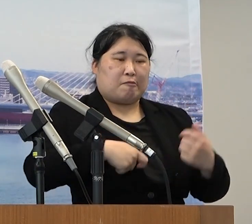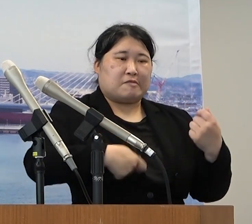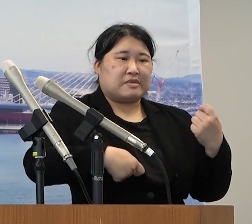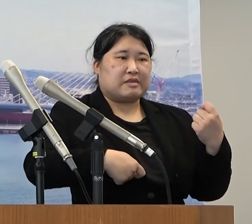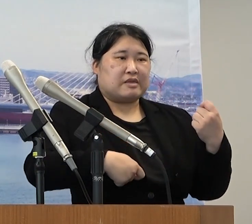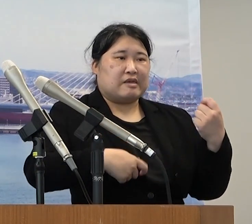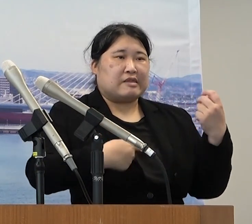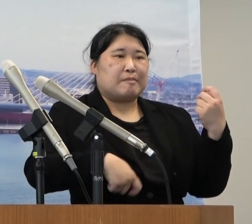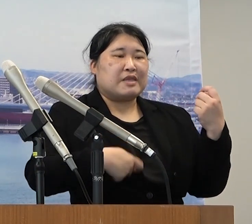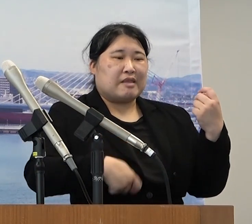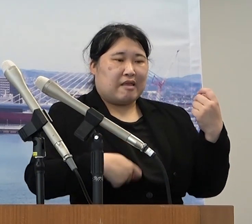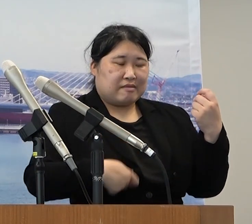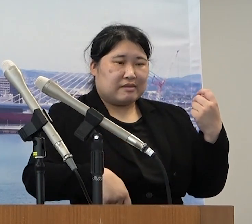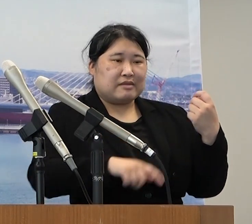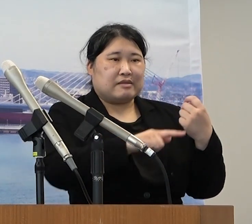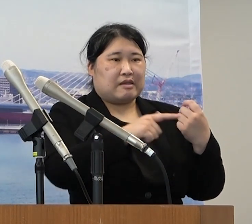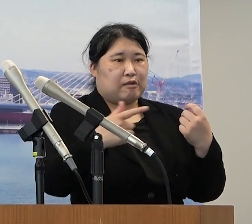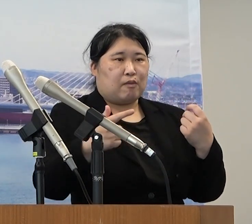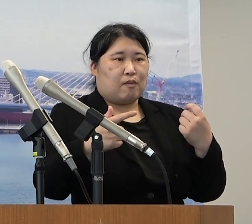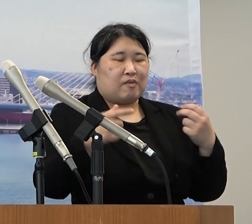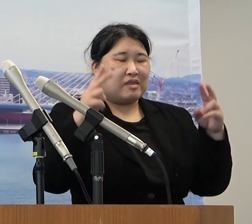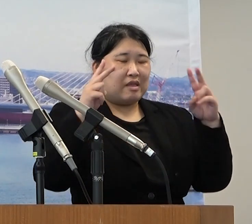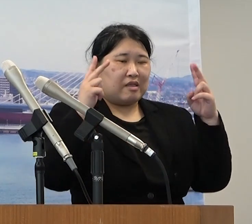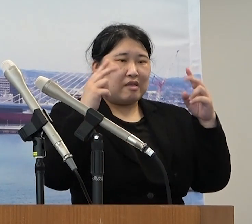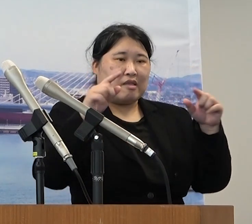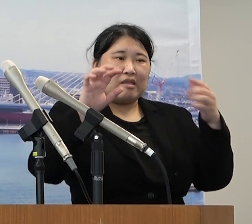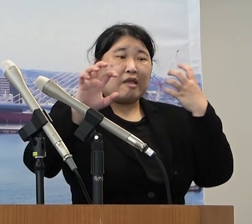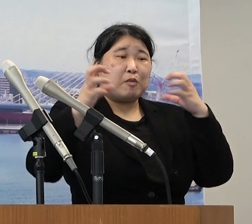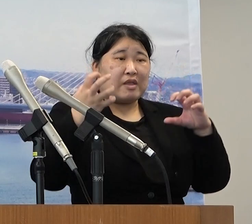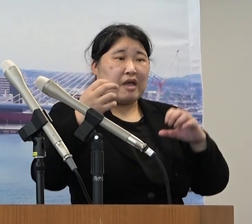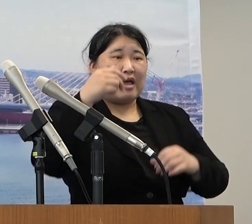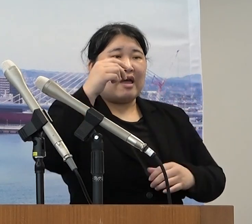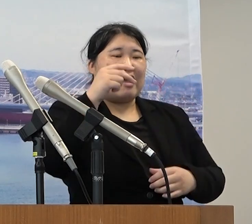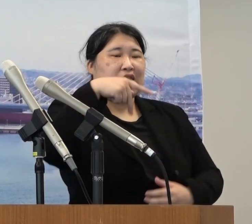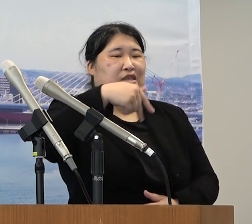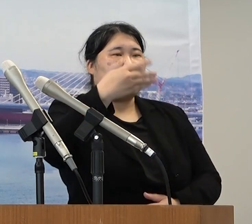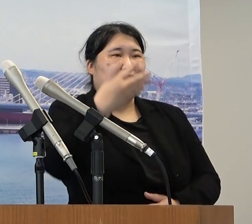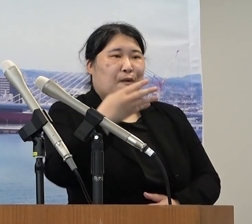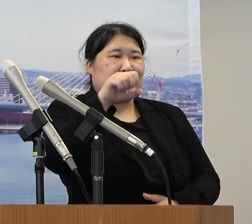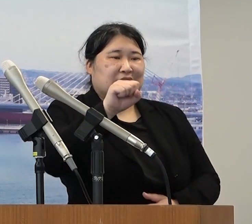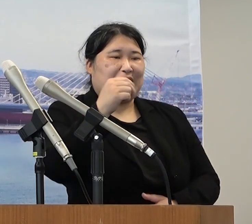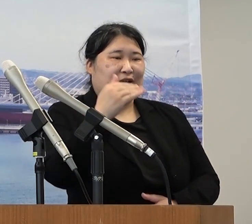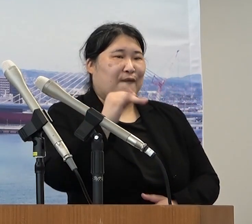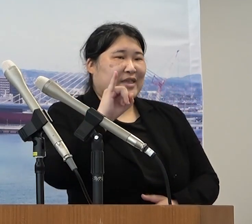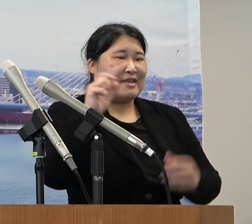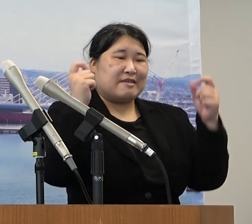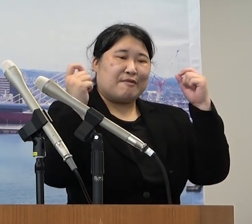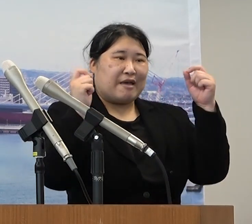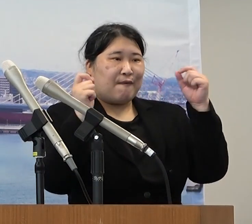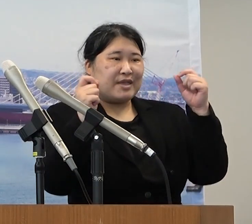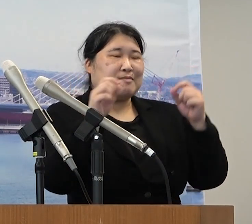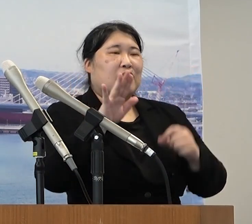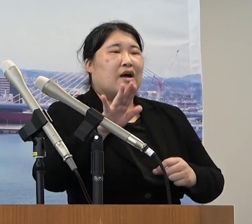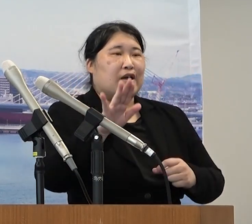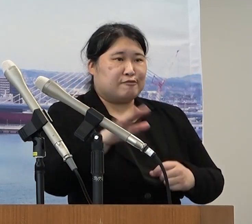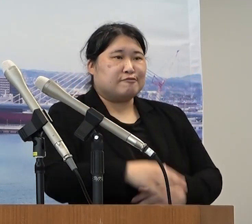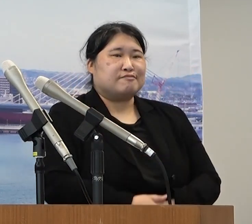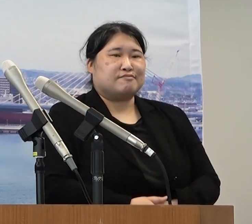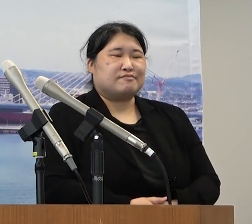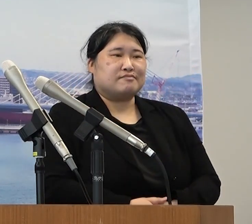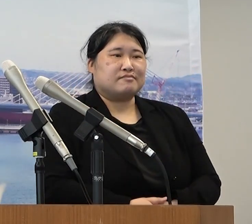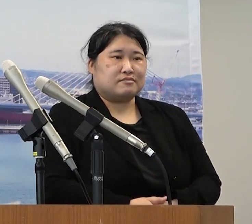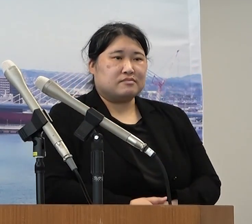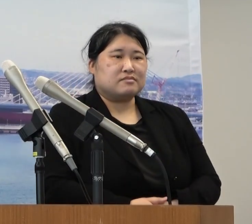線やねぶた囃子の演奏、よさこい演舞が披露される予定となっており、盛りだくさんの内容となっております